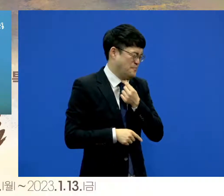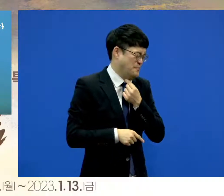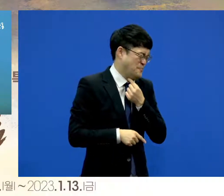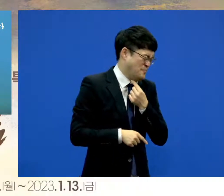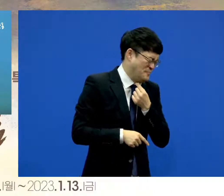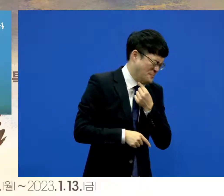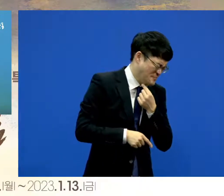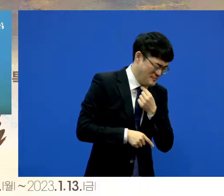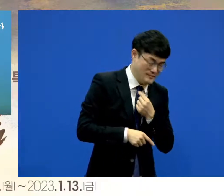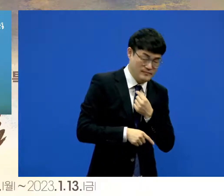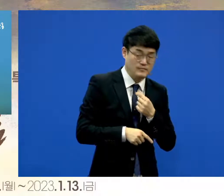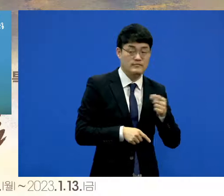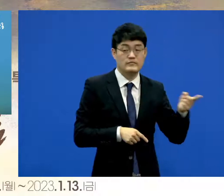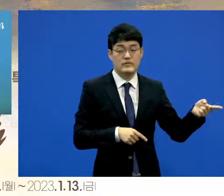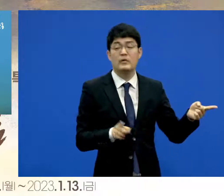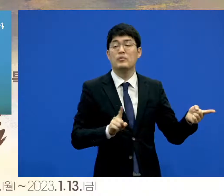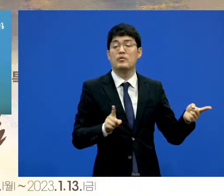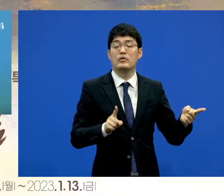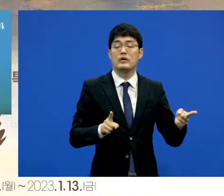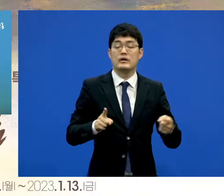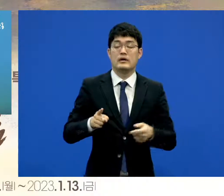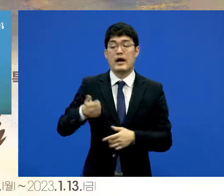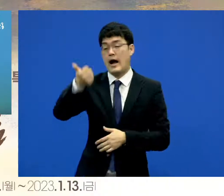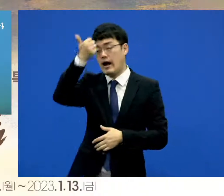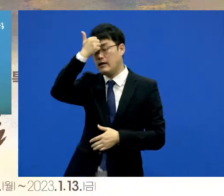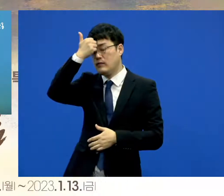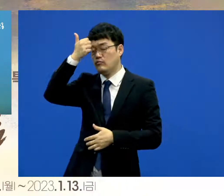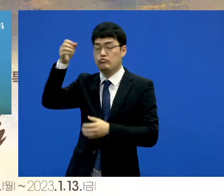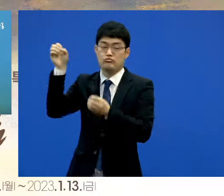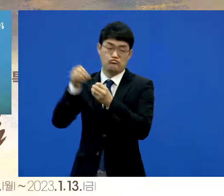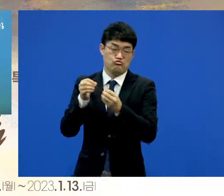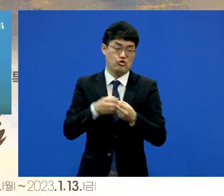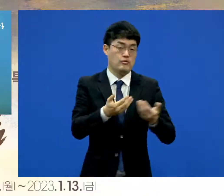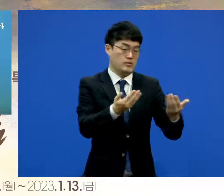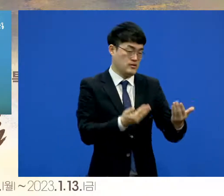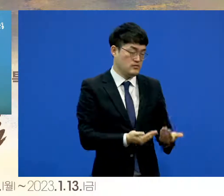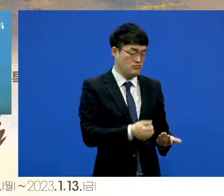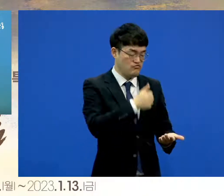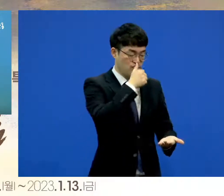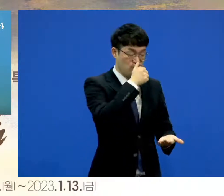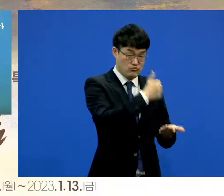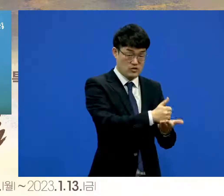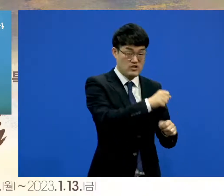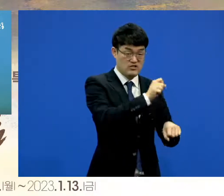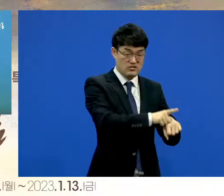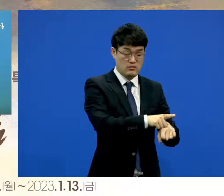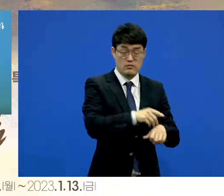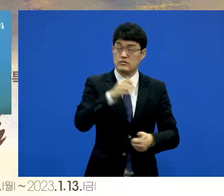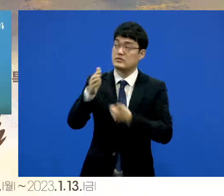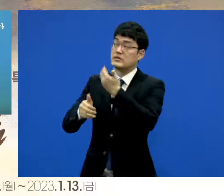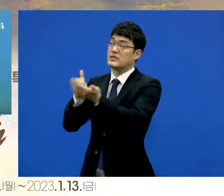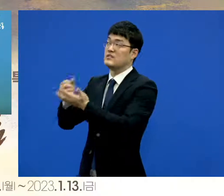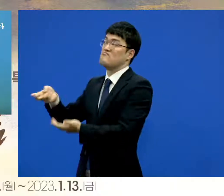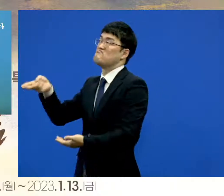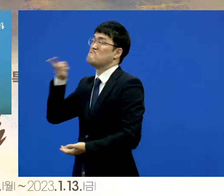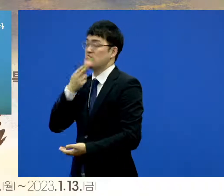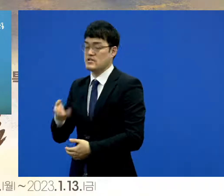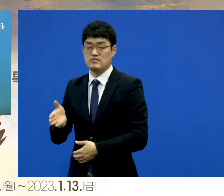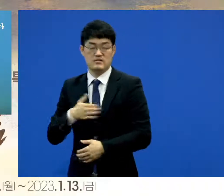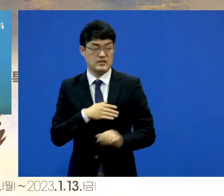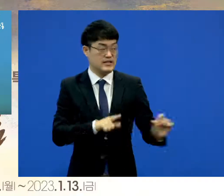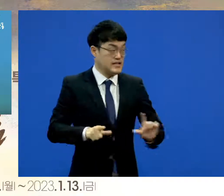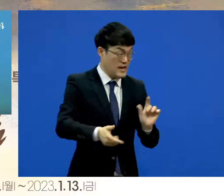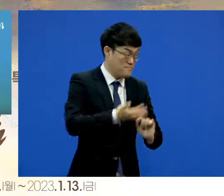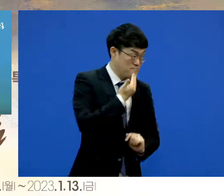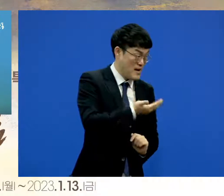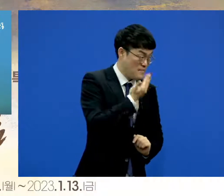그 아담으로부터 물려받은 거예요. 하나님 없이도 살 수 있을 것이라고 하는 이 태도는 낭만적인 것이 아니에요.